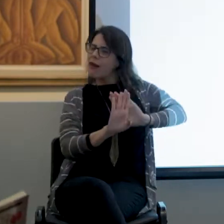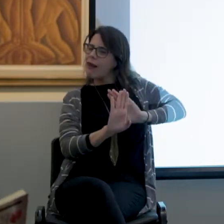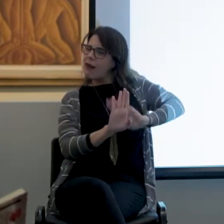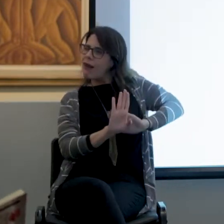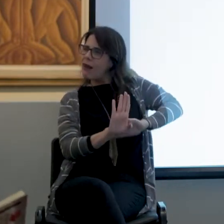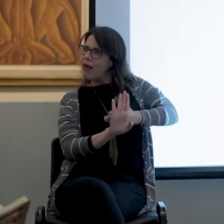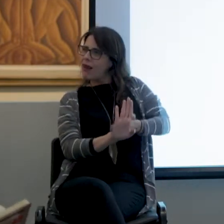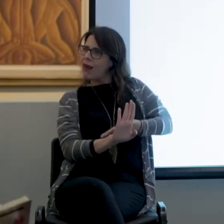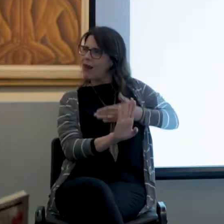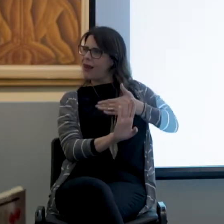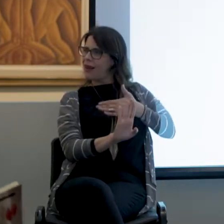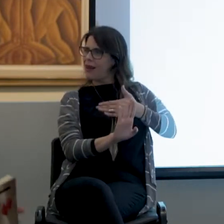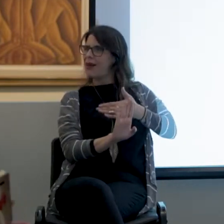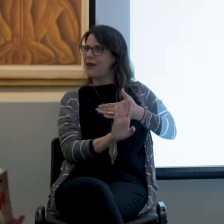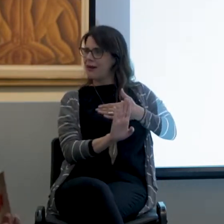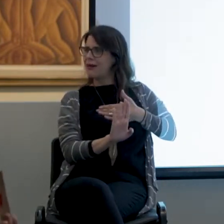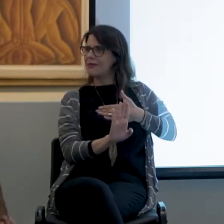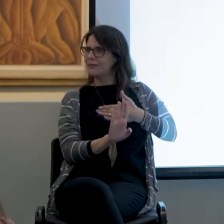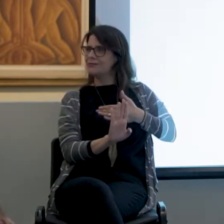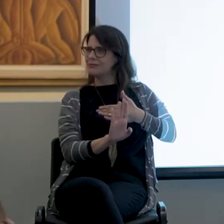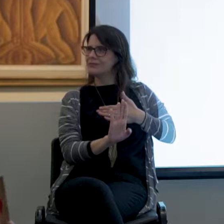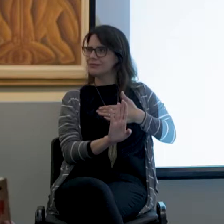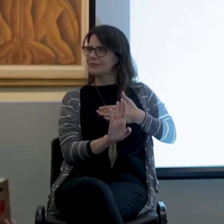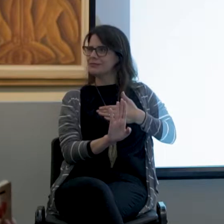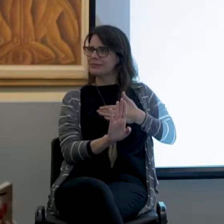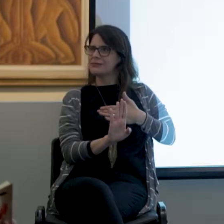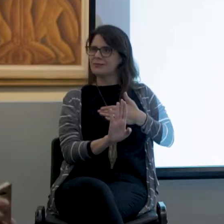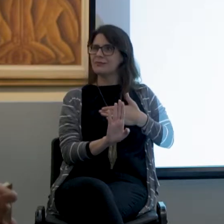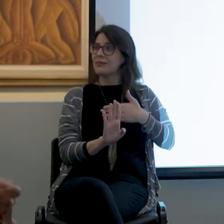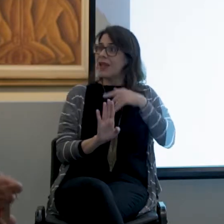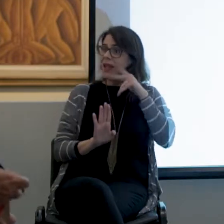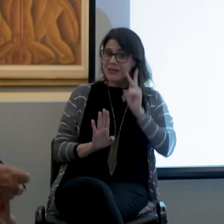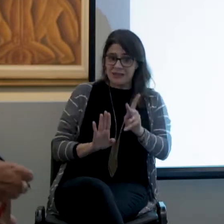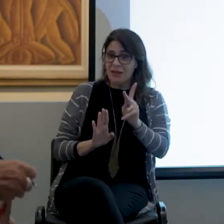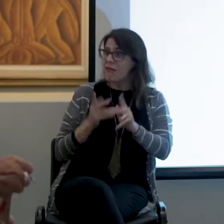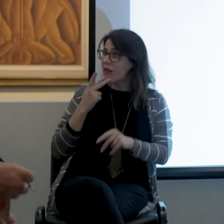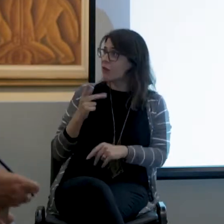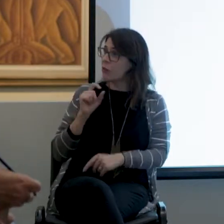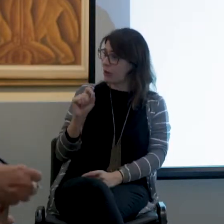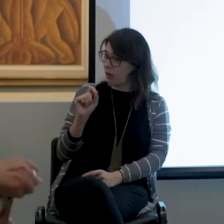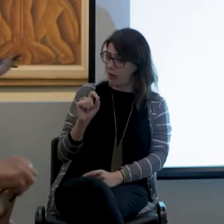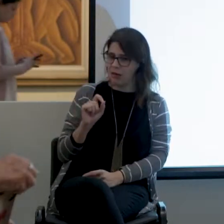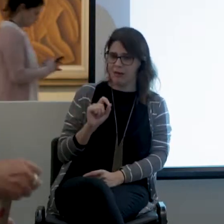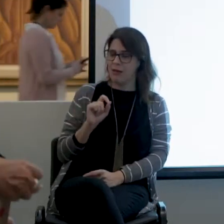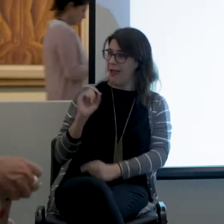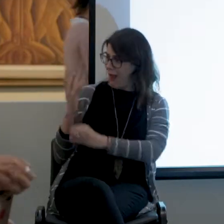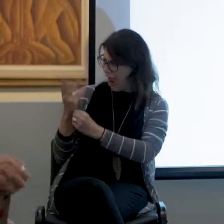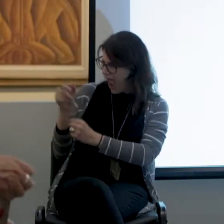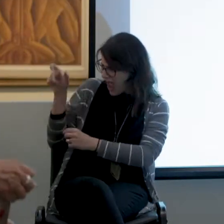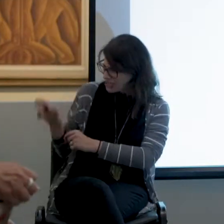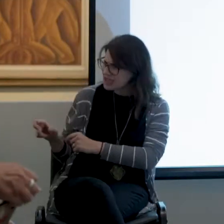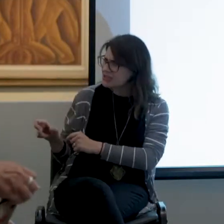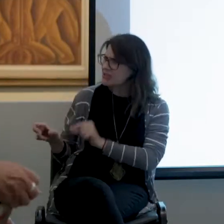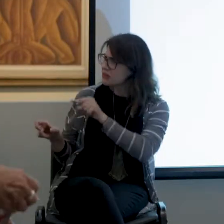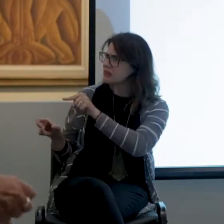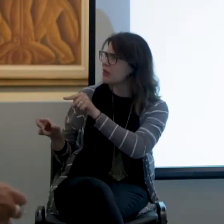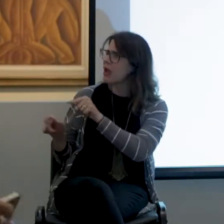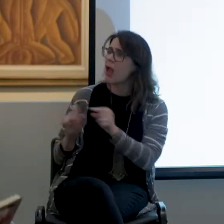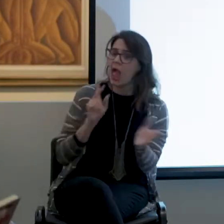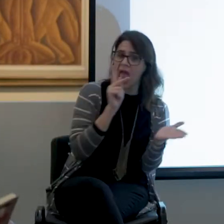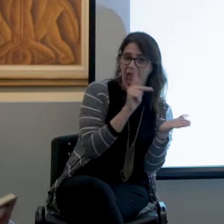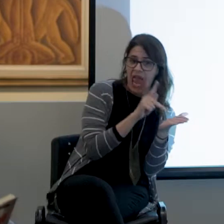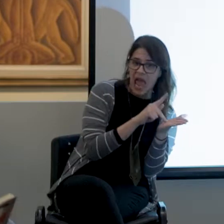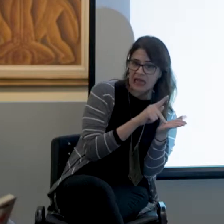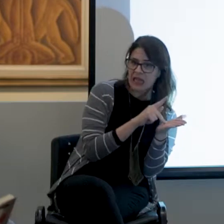da aparência. Ele só consegue reproduzir, ou como eles diziam, imitar a realidade. Portanto, e se a realidade, para o